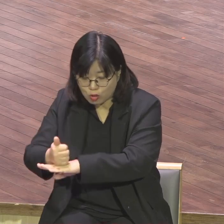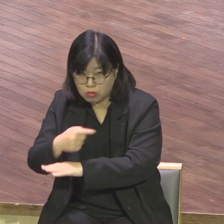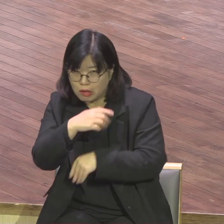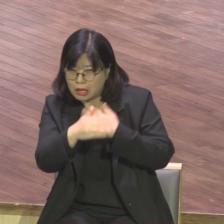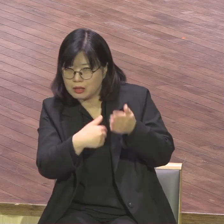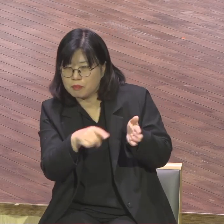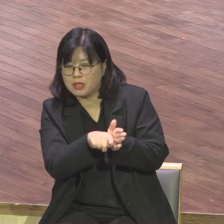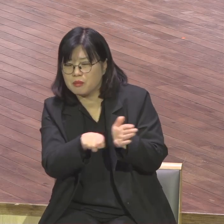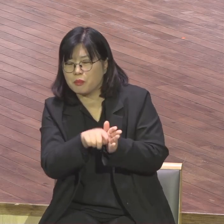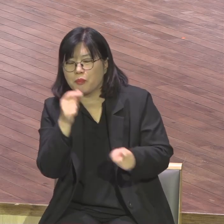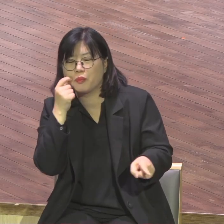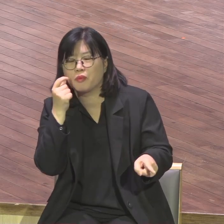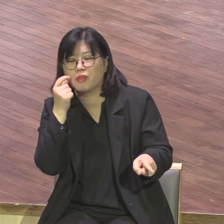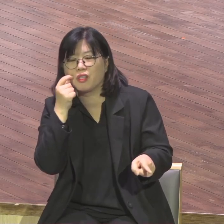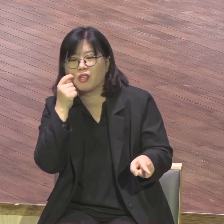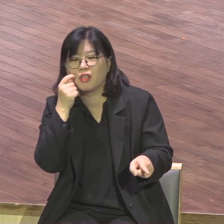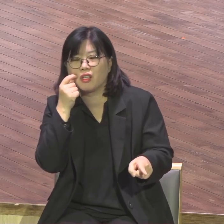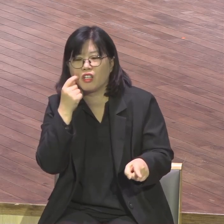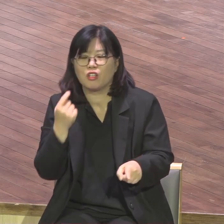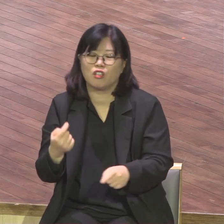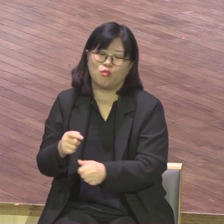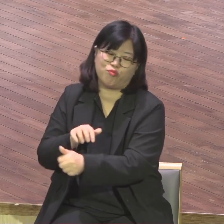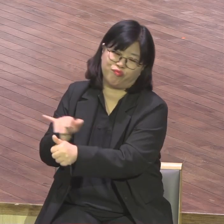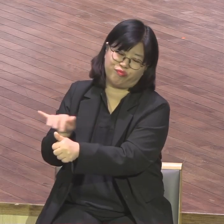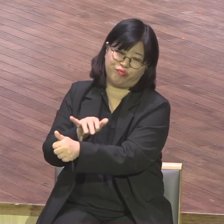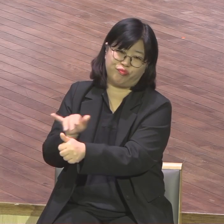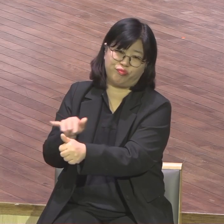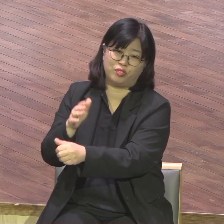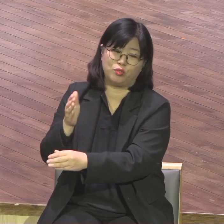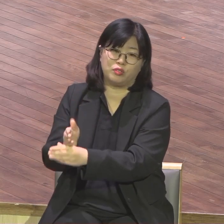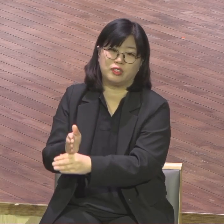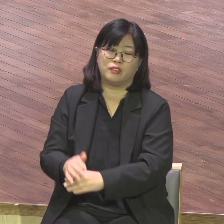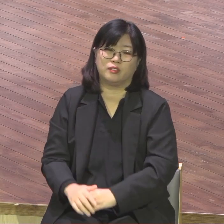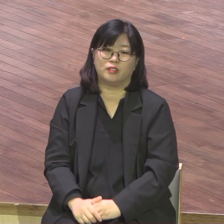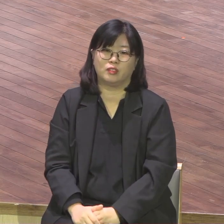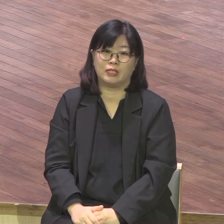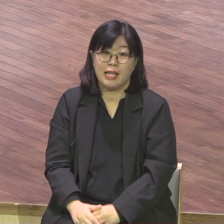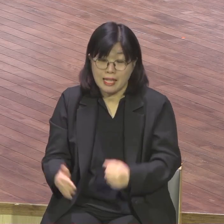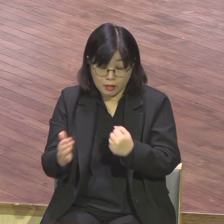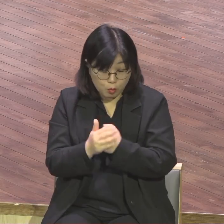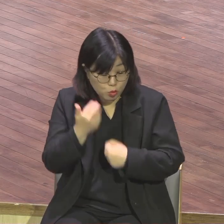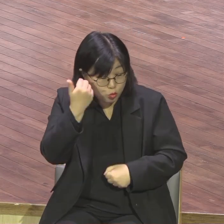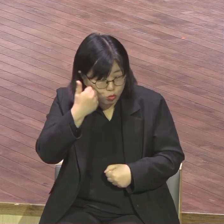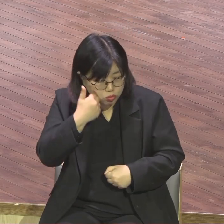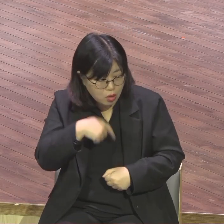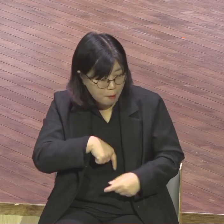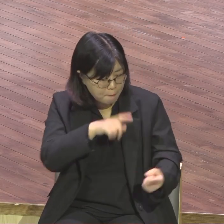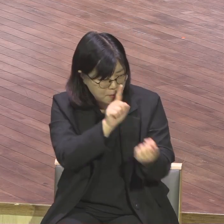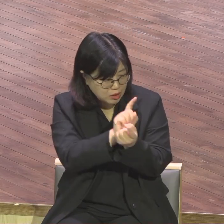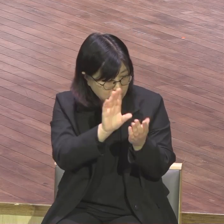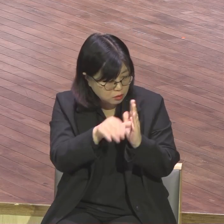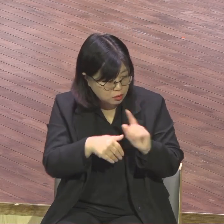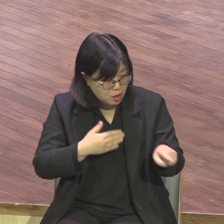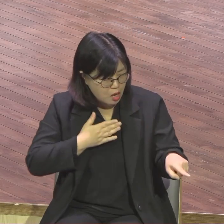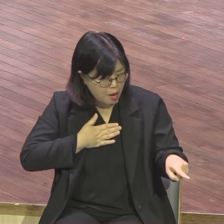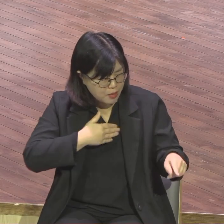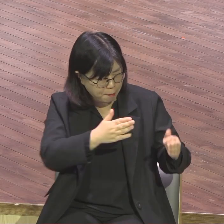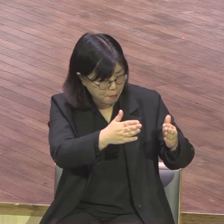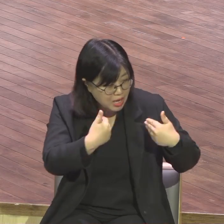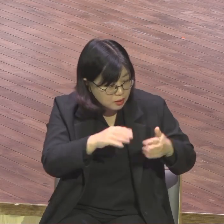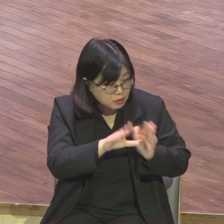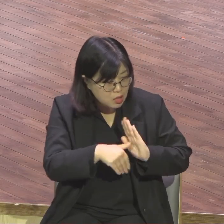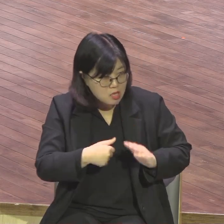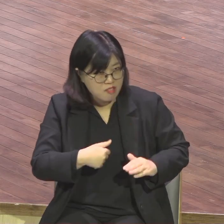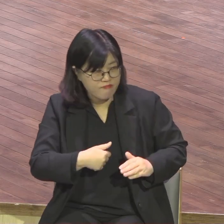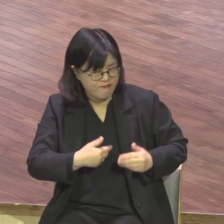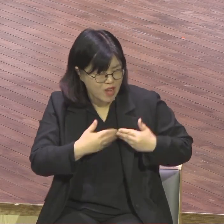자, 그래서 우리는요 언제나 어떤 대응해야 되느냐, 감정적으로 인간적으로 대응하는 것이 아니라 영적 대응해야 돼요.